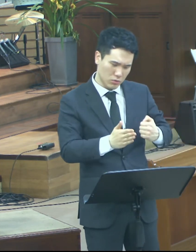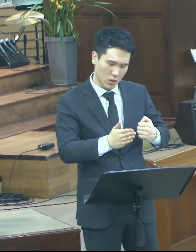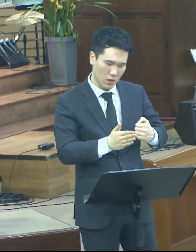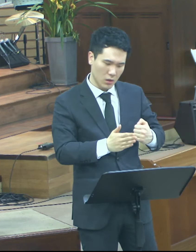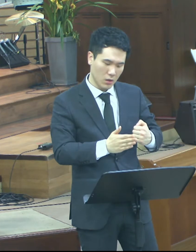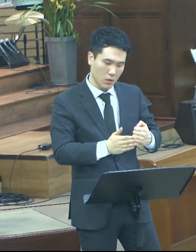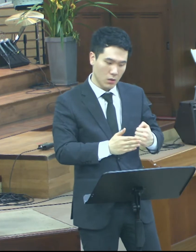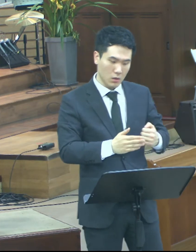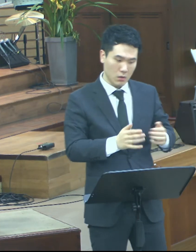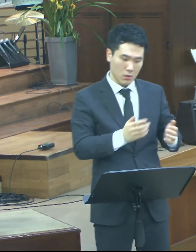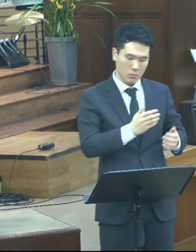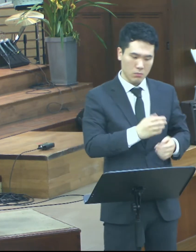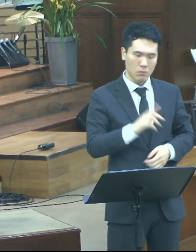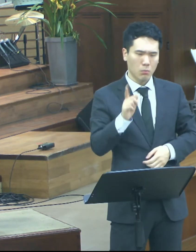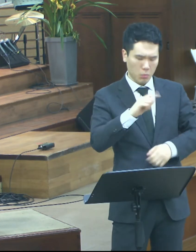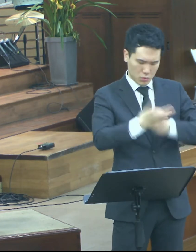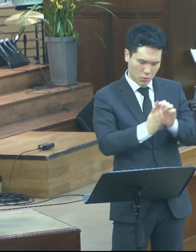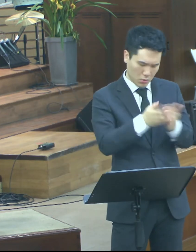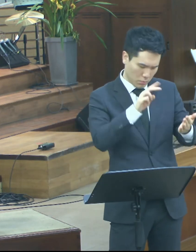없어요. 그러니까 눈이